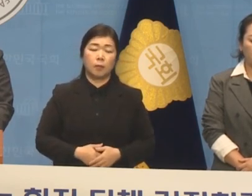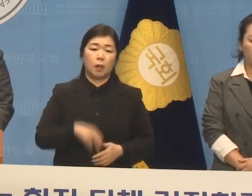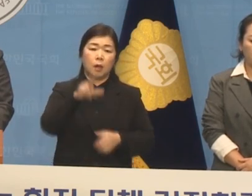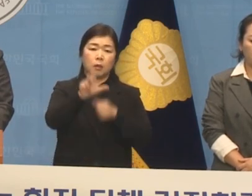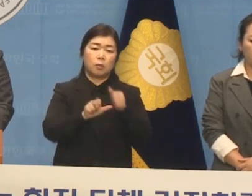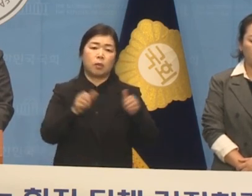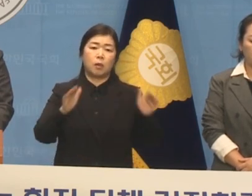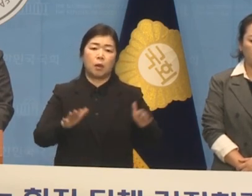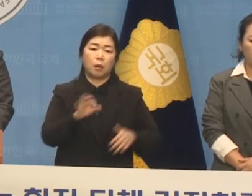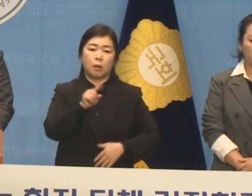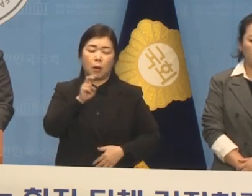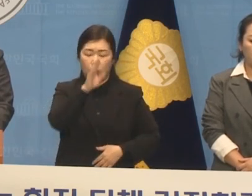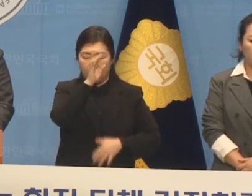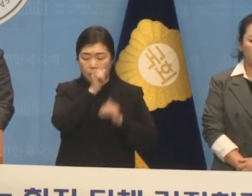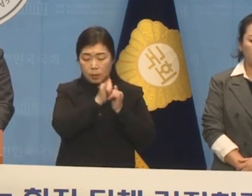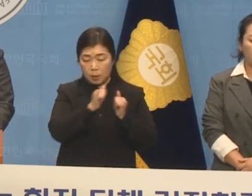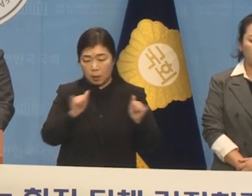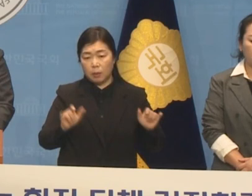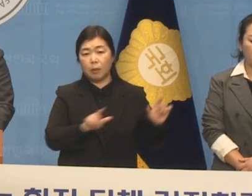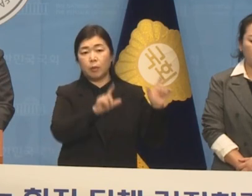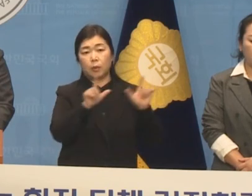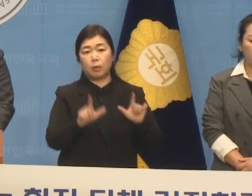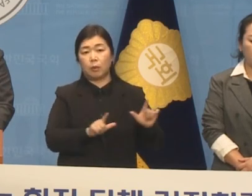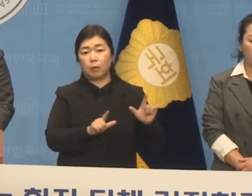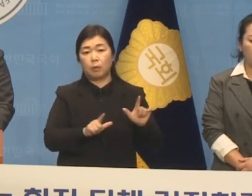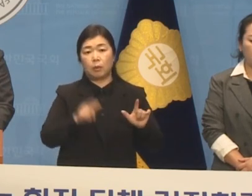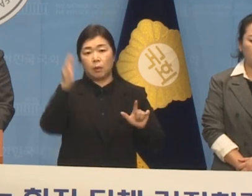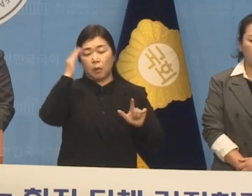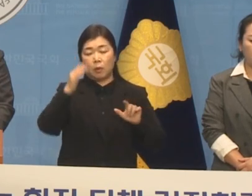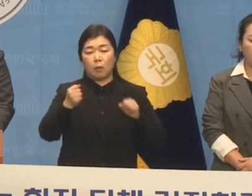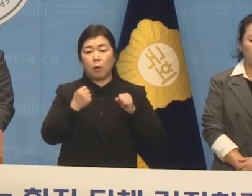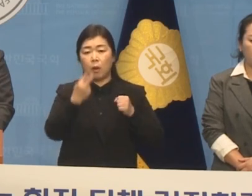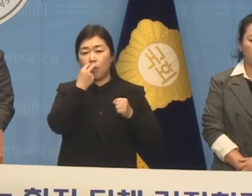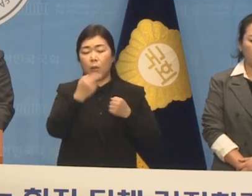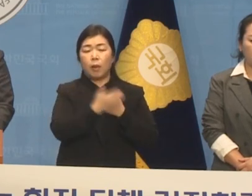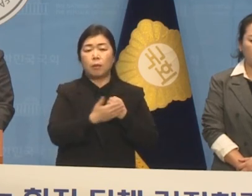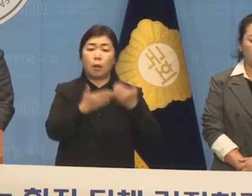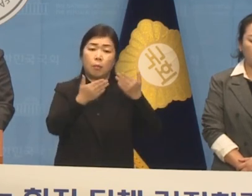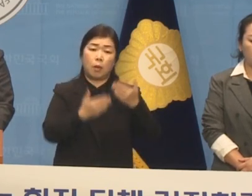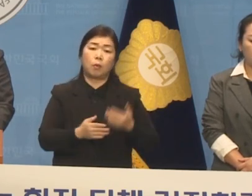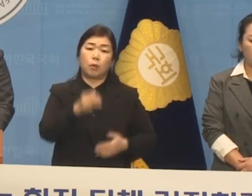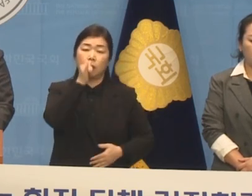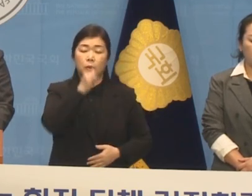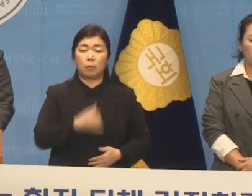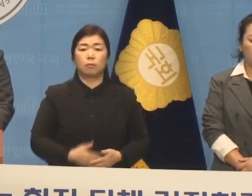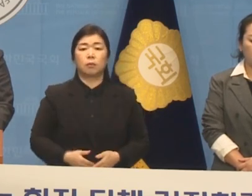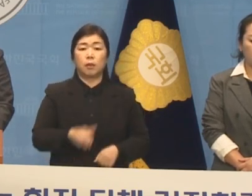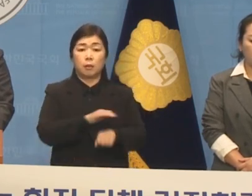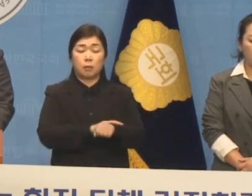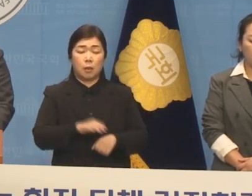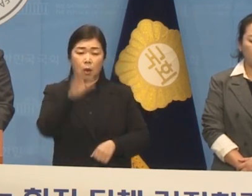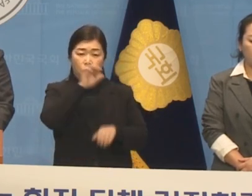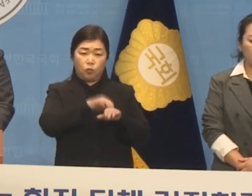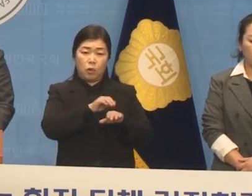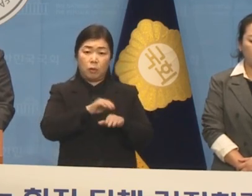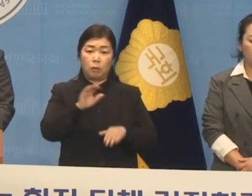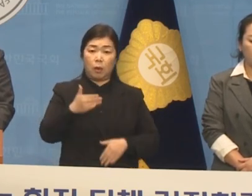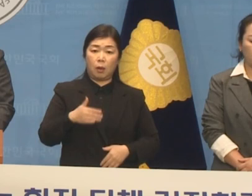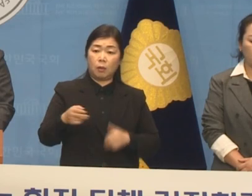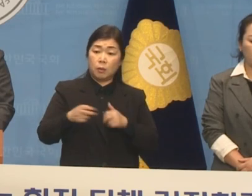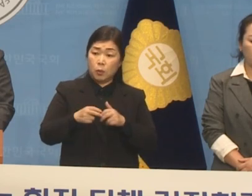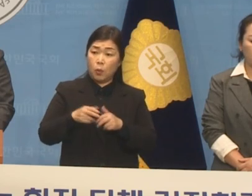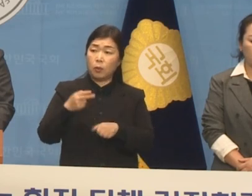25년간 암 환자로 살아오면서 우리나라 건강보험의 큰 혜택을 받고 잘 훈련된 의료진들의